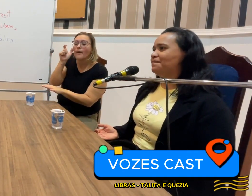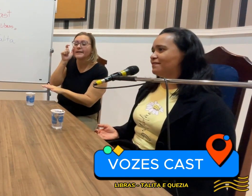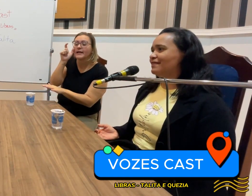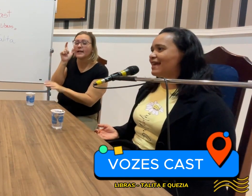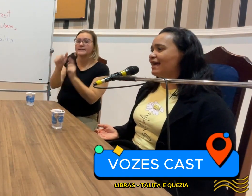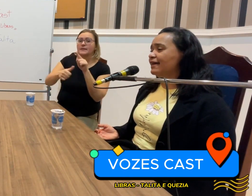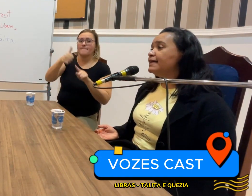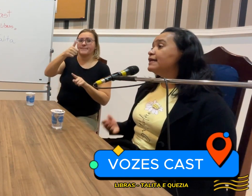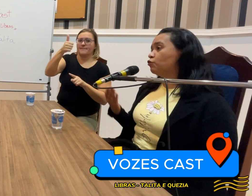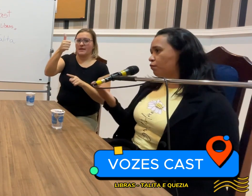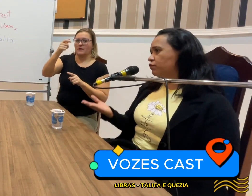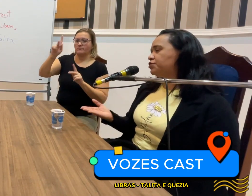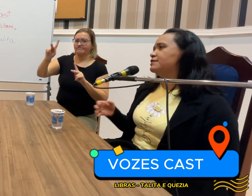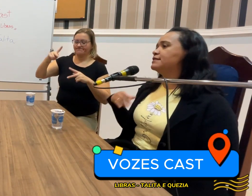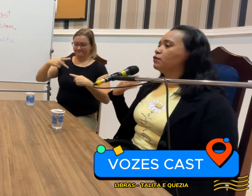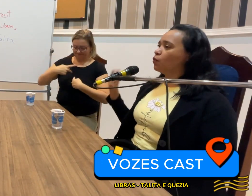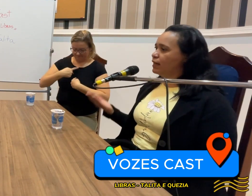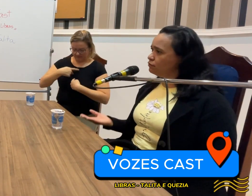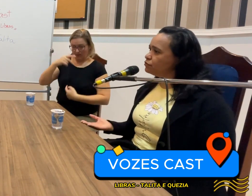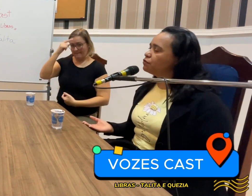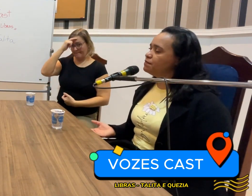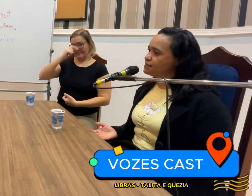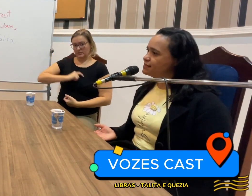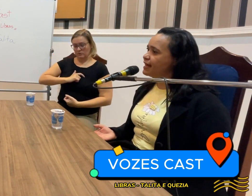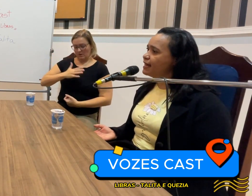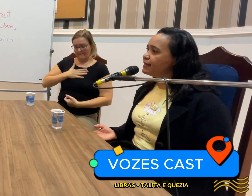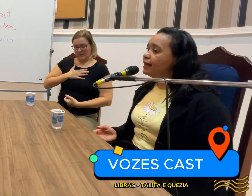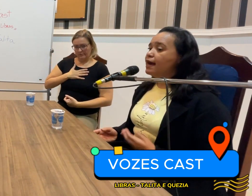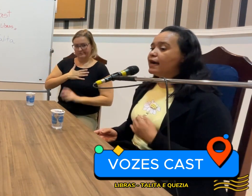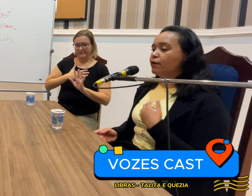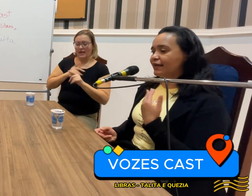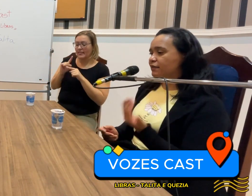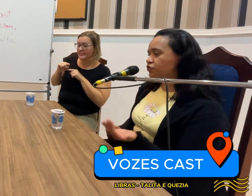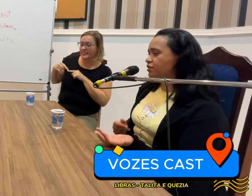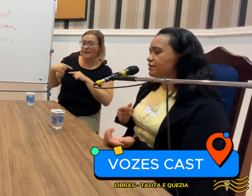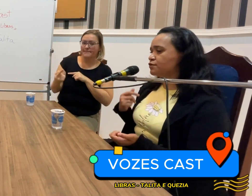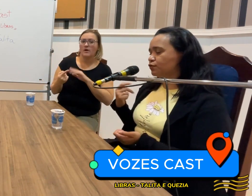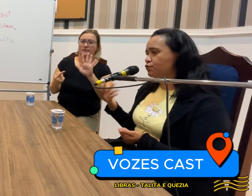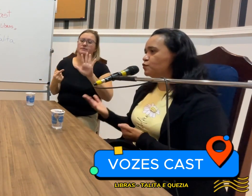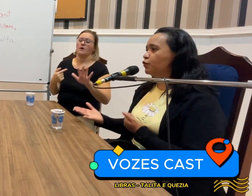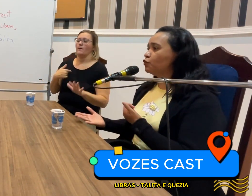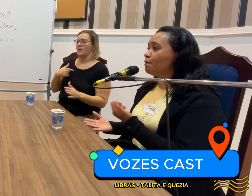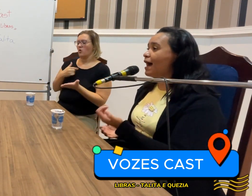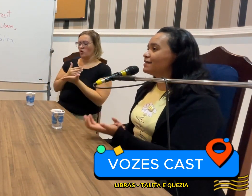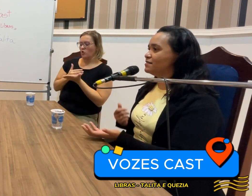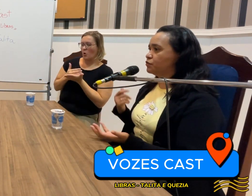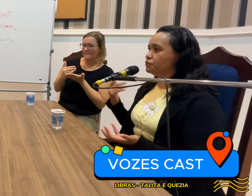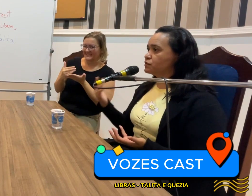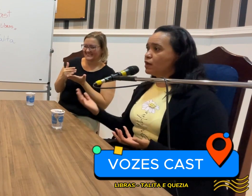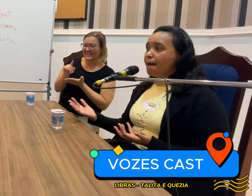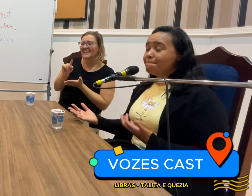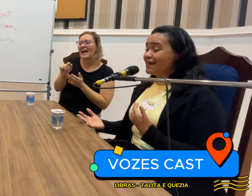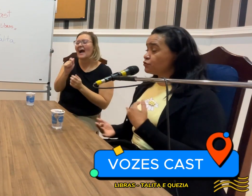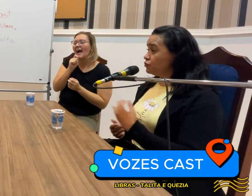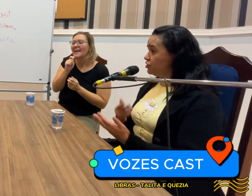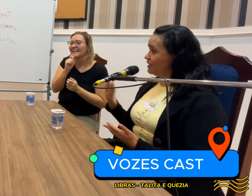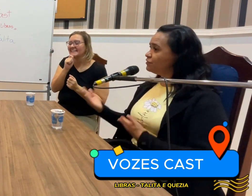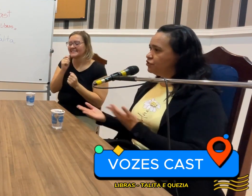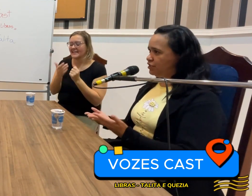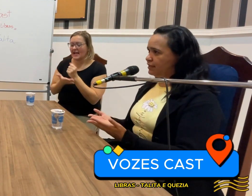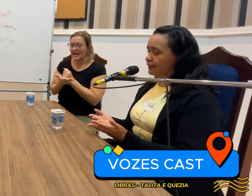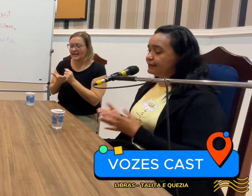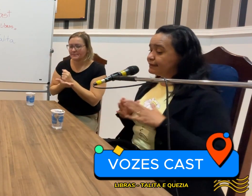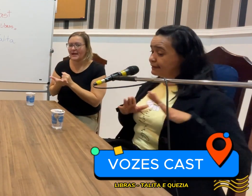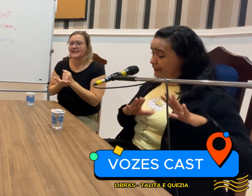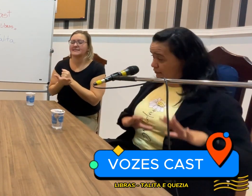você. Entendi. Né? E como eu disse, quando eu comecei, eu ainda tinha estudos muito básicos. Mas o dia